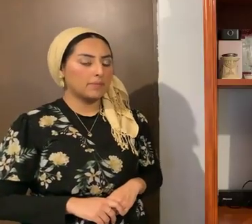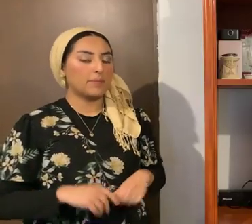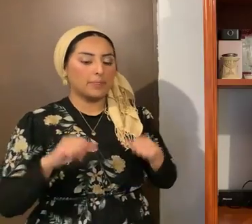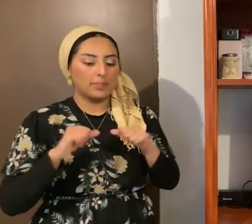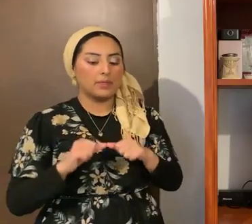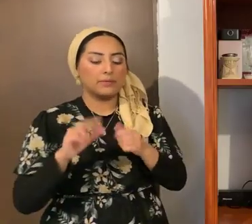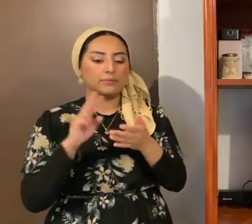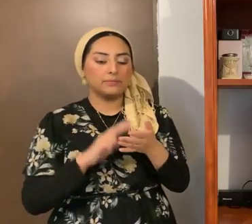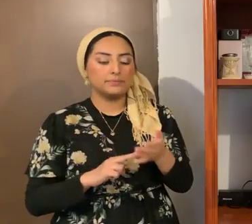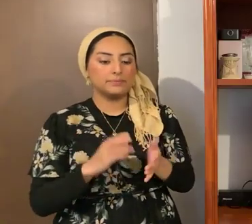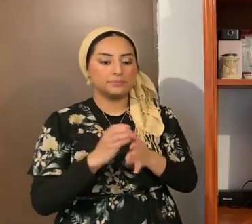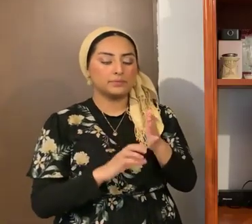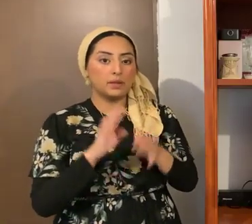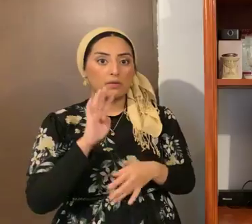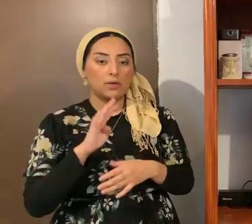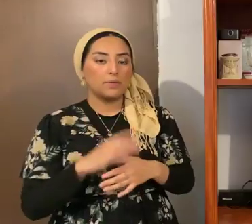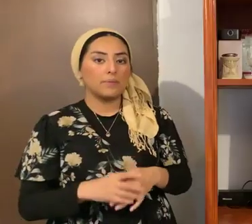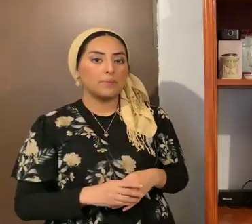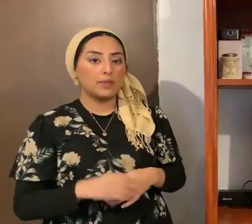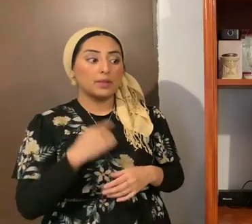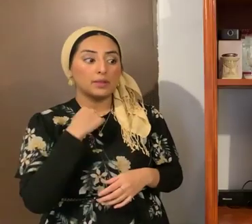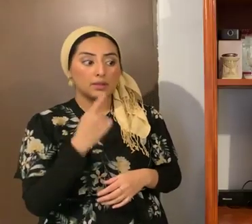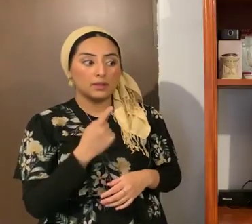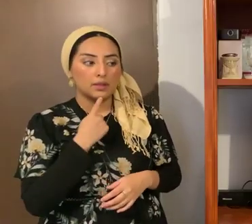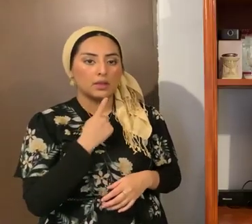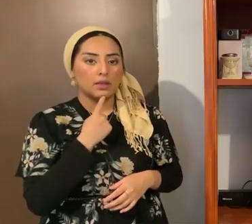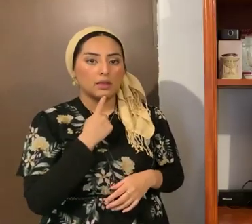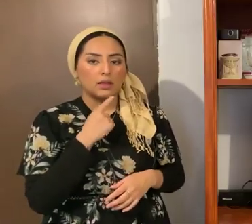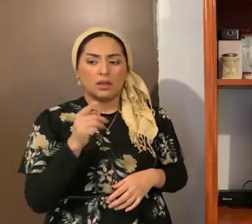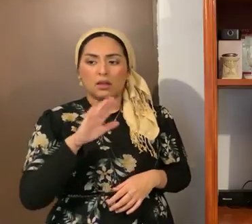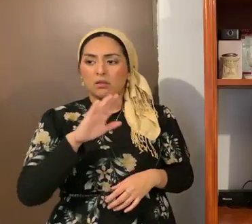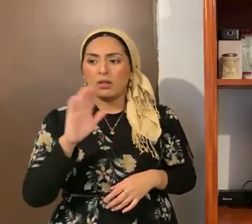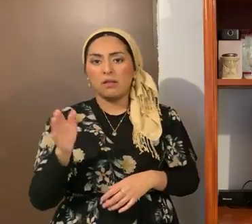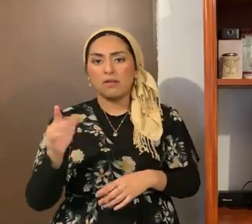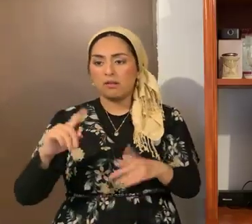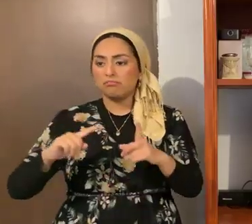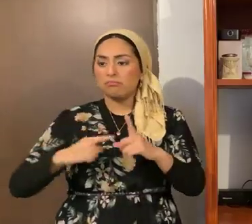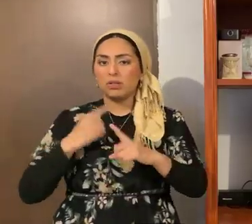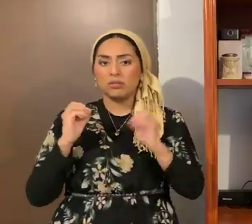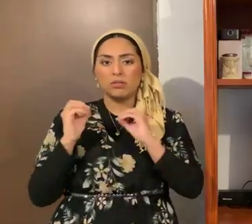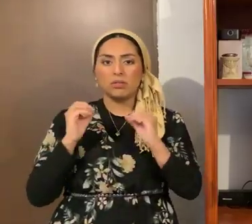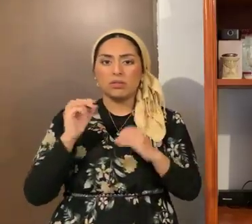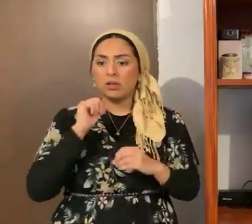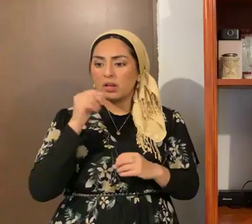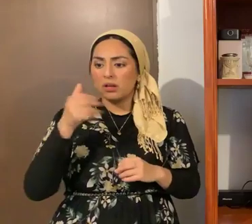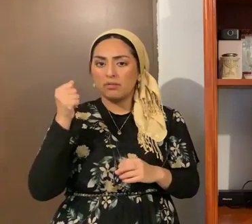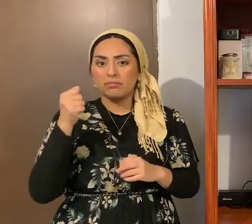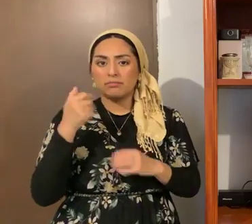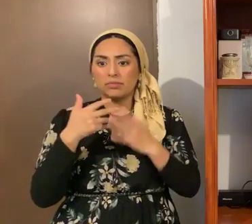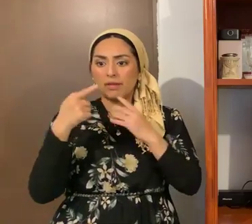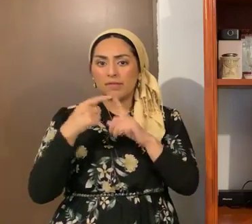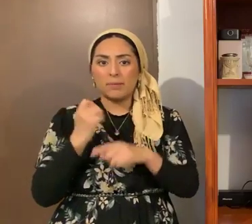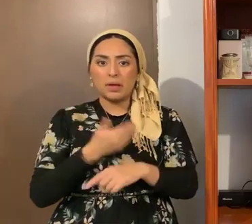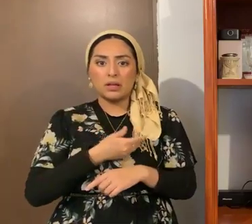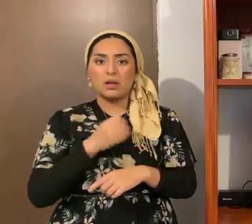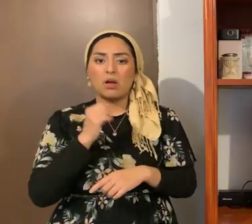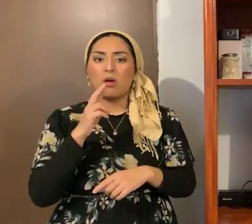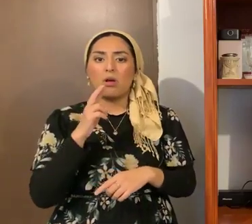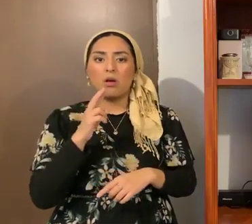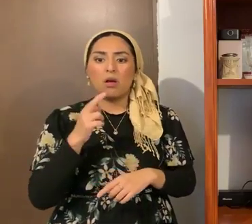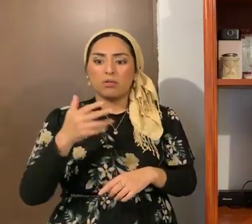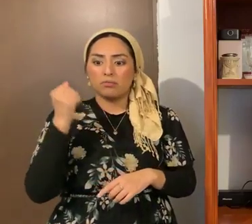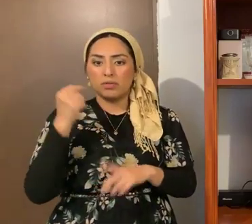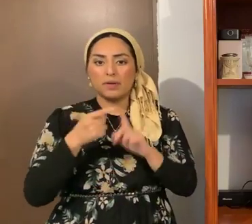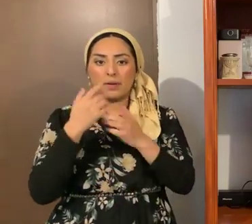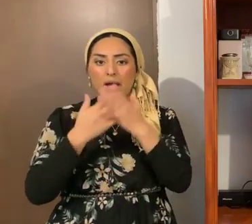Sigue, por favor, saquen 4. Entonces dijeron, nunca nos has calumniado ni agraviado, ni has tomado algo de nosotros, ni has tomado algo